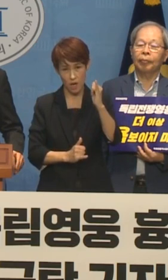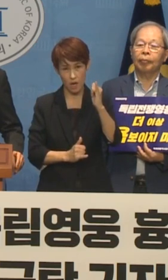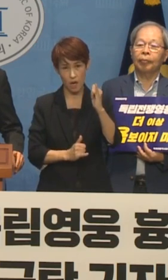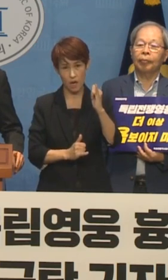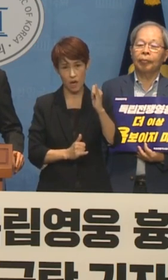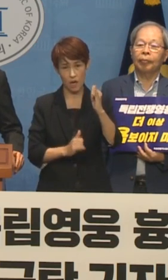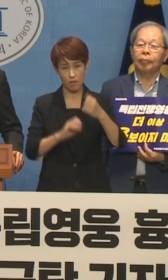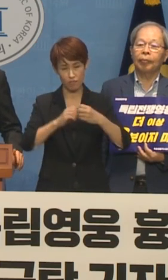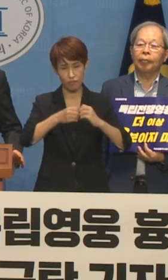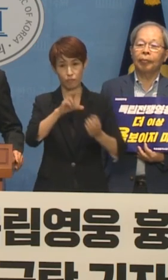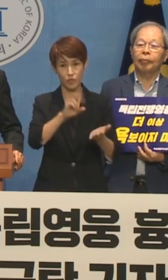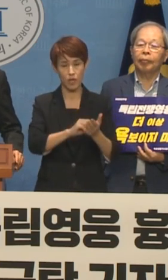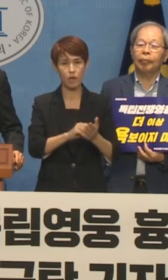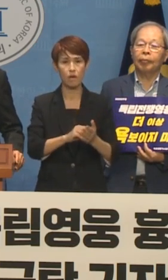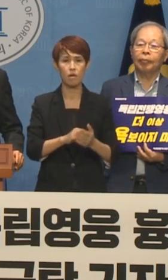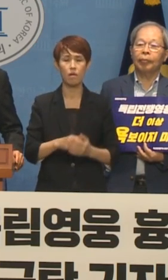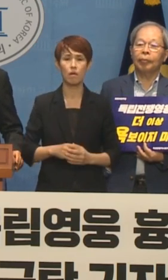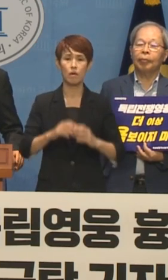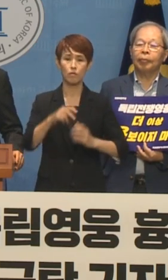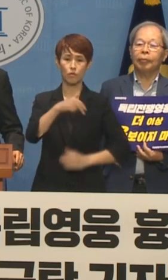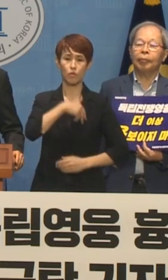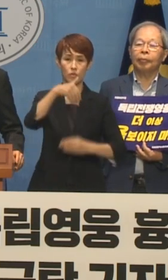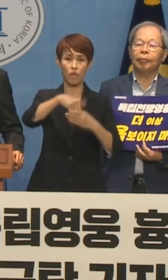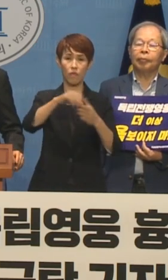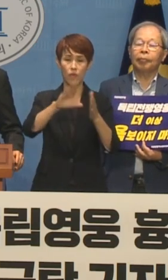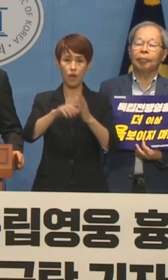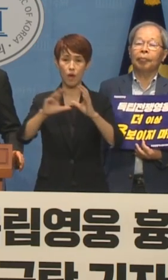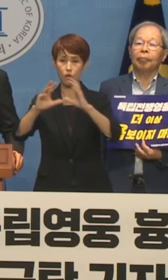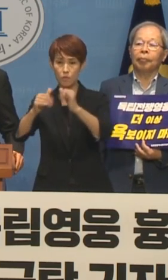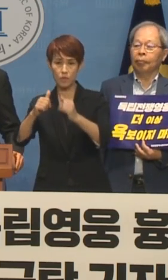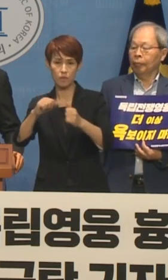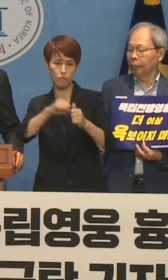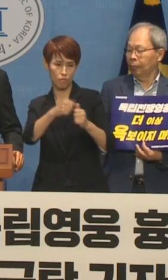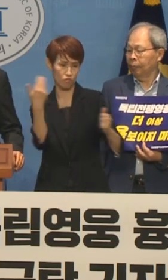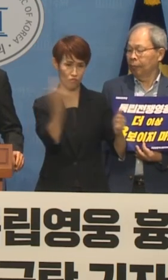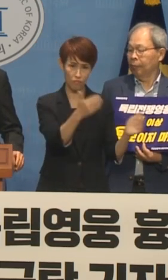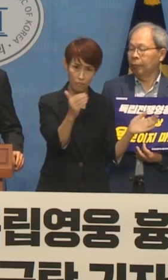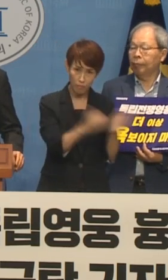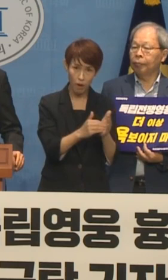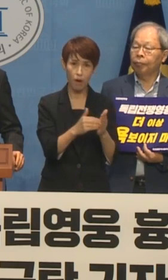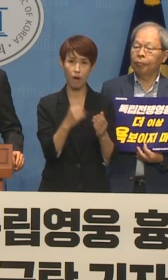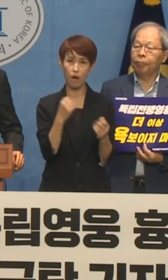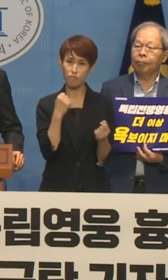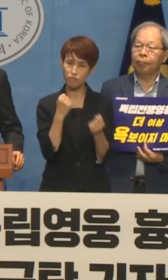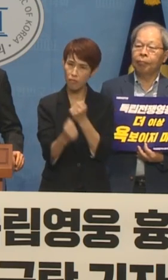총선에서 국민적 심판을 받았음에도 불구하고 아직 포기되지 않고 있습니다.